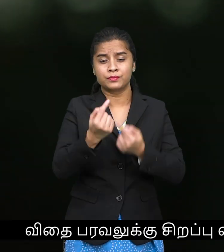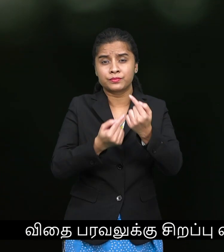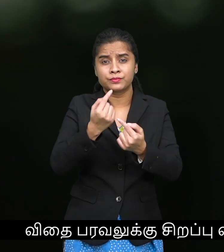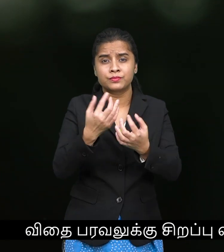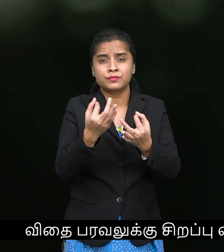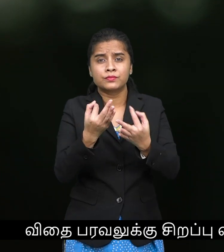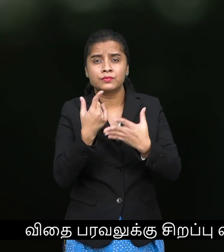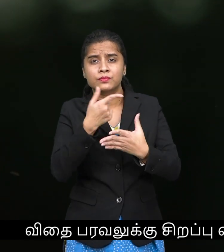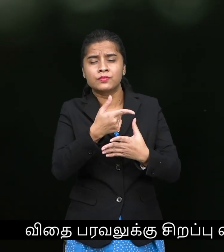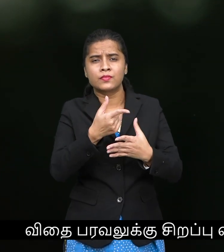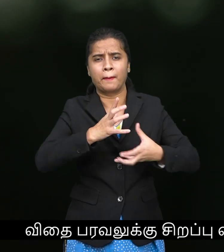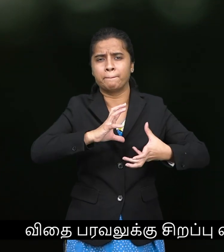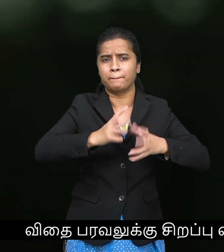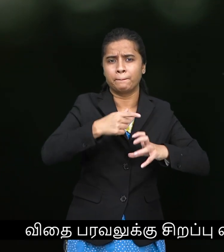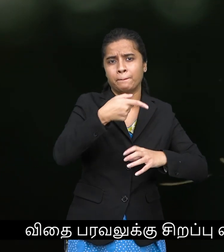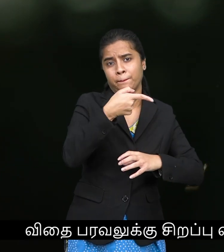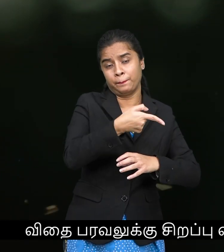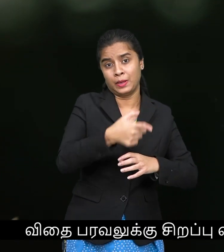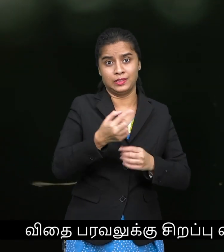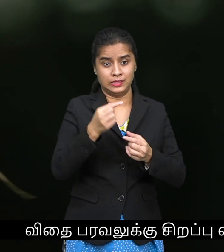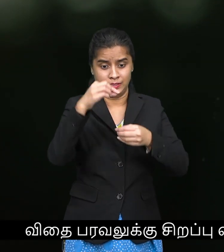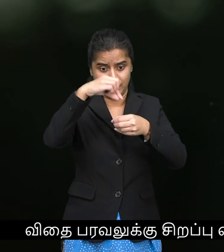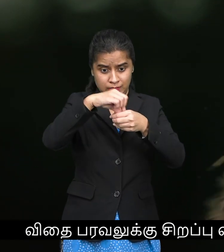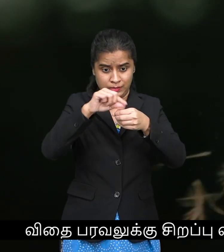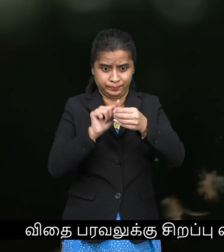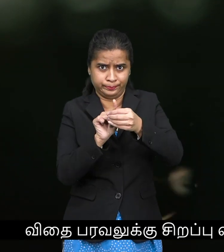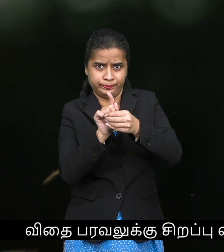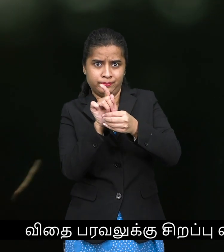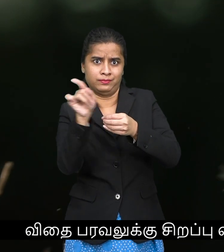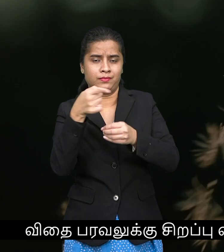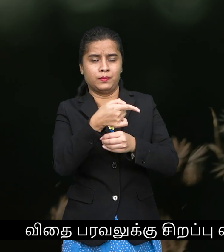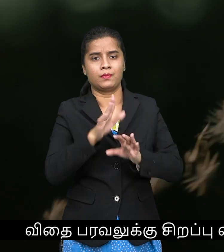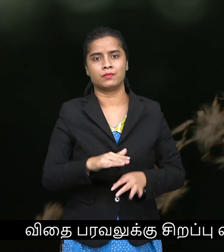தாவரங்கள் விதை பரவலுக்கு சிறப்பு வழிமுறைகளை கொண்டுள்ளன.